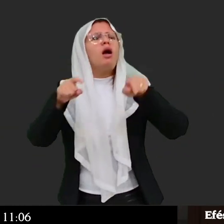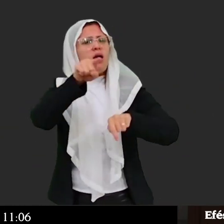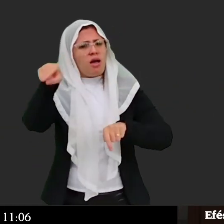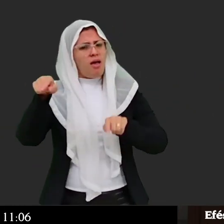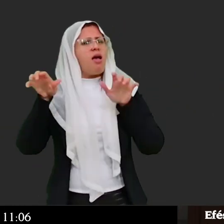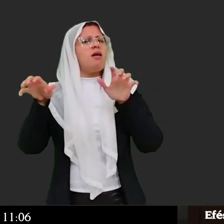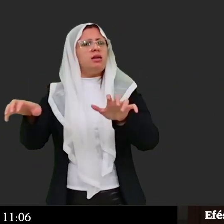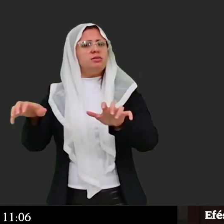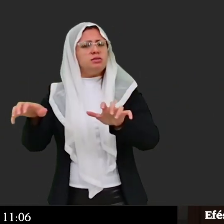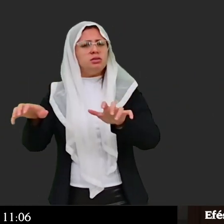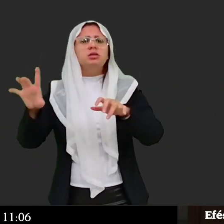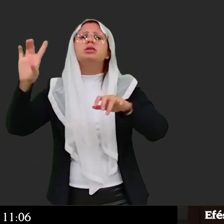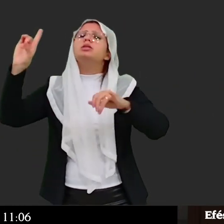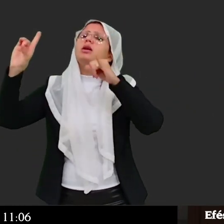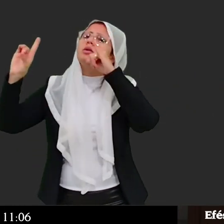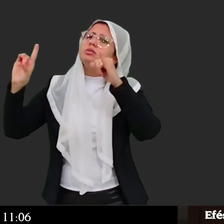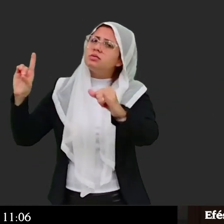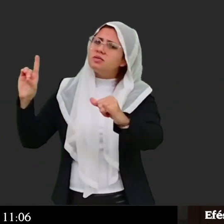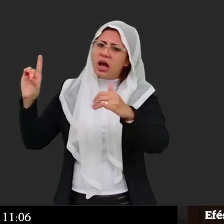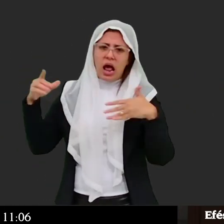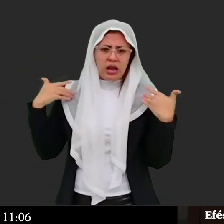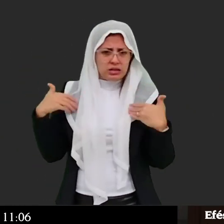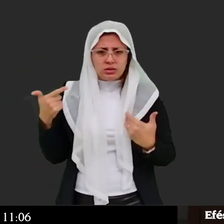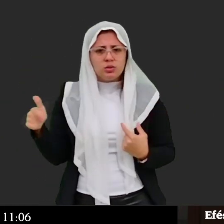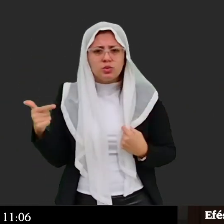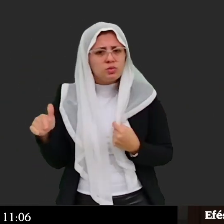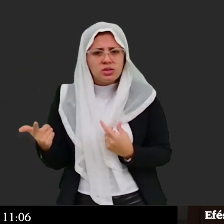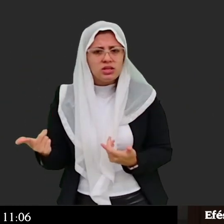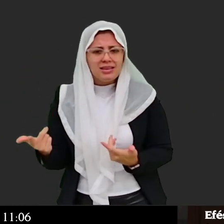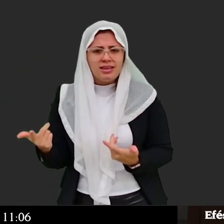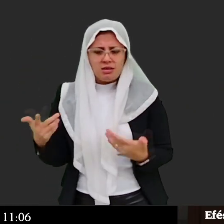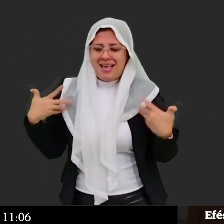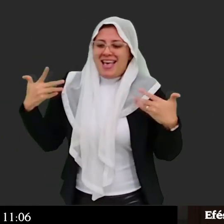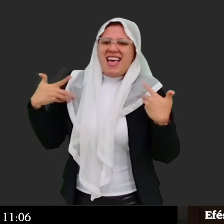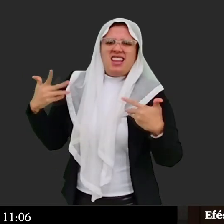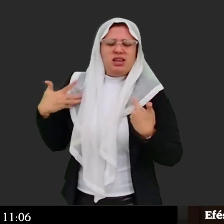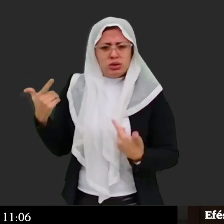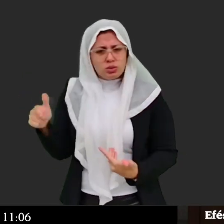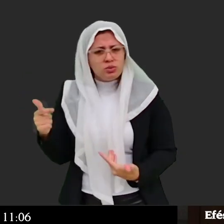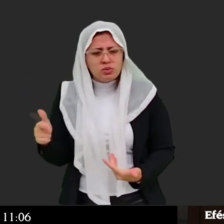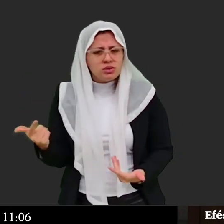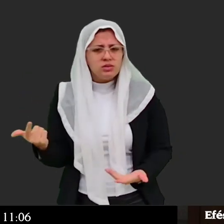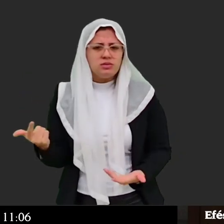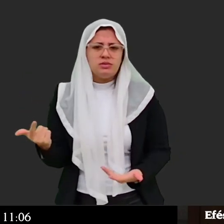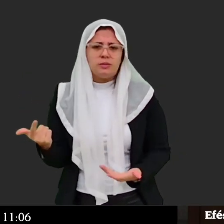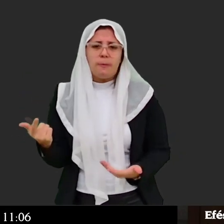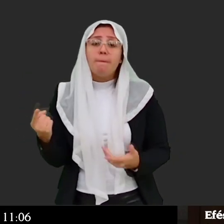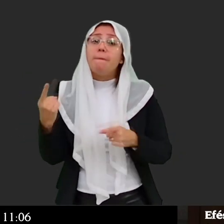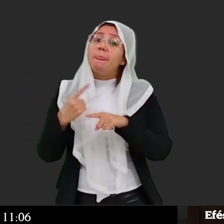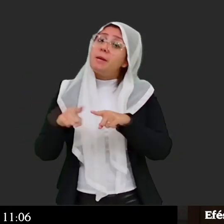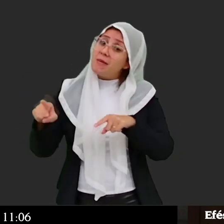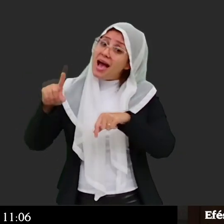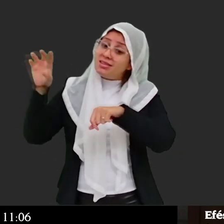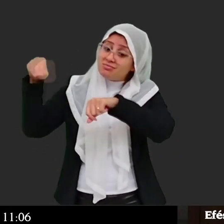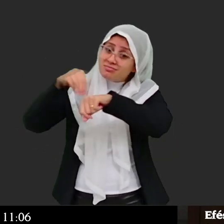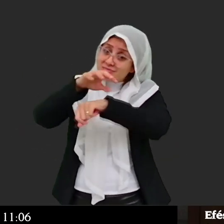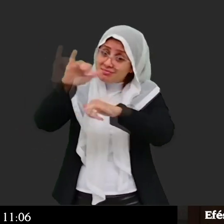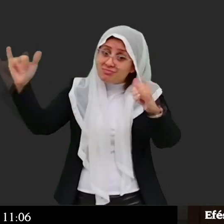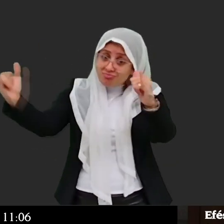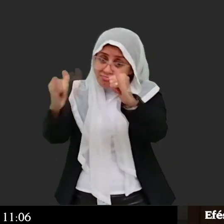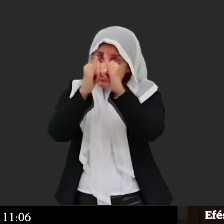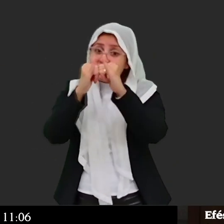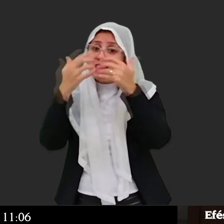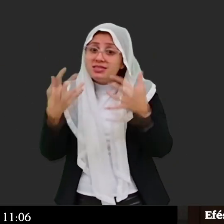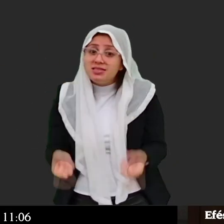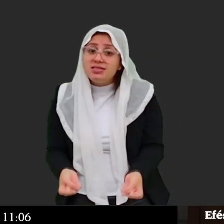e o Senhor te diz, não há mais alegria, não há prazer de estar deste jeito, mas aceita uma reconciliação nesta